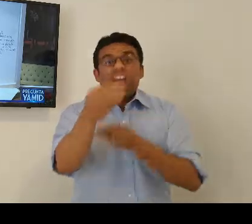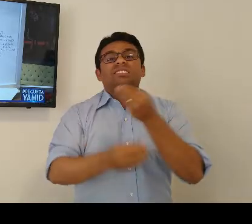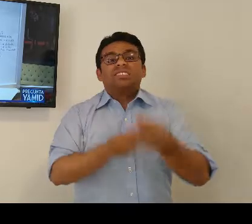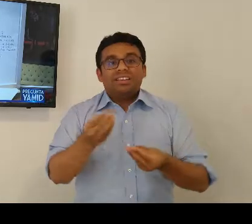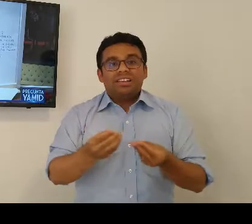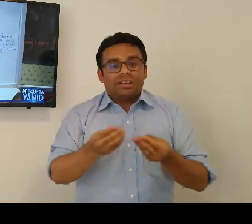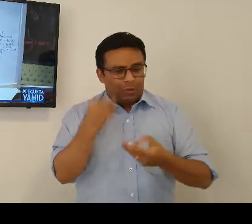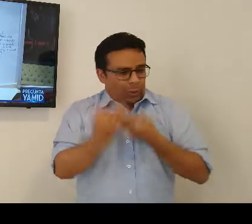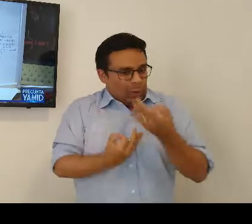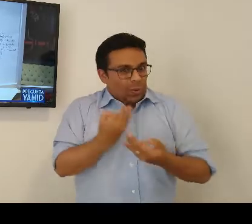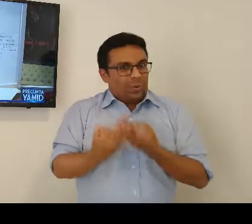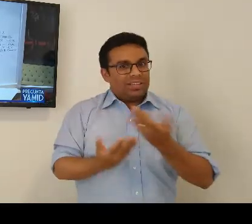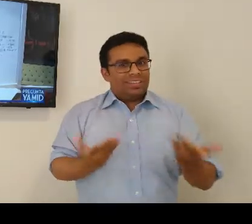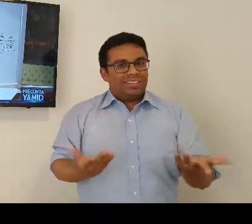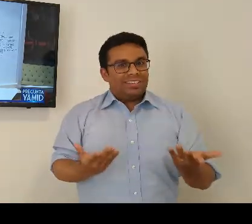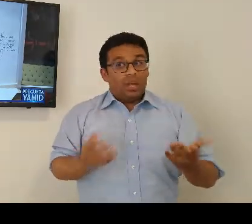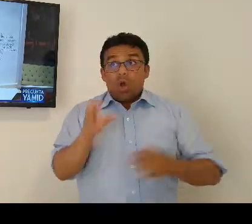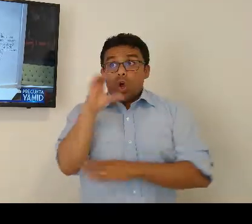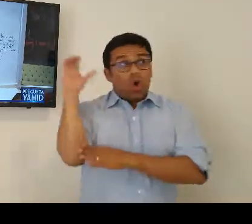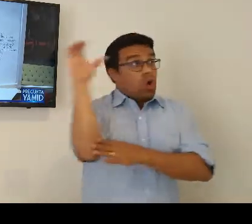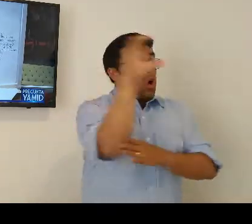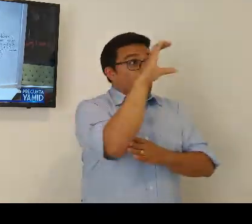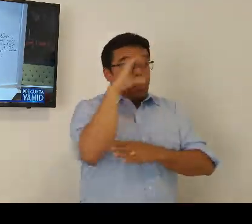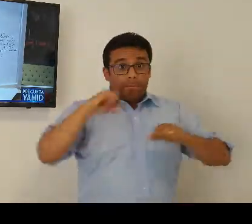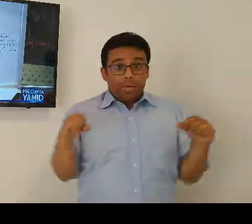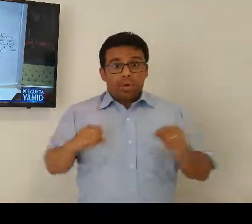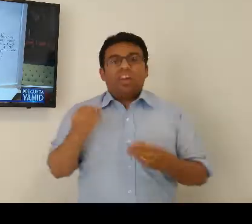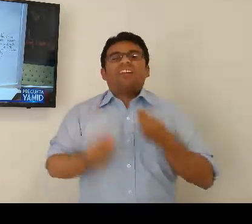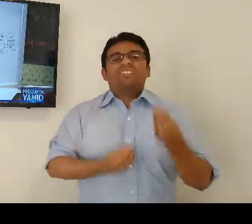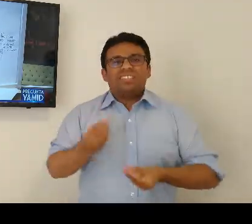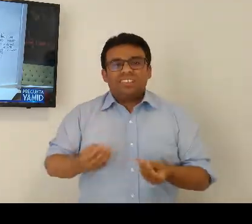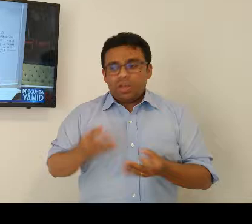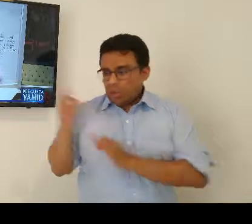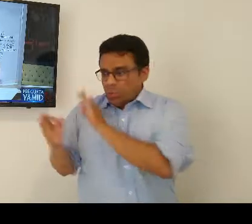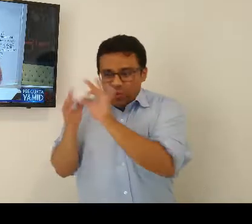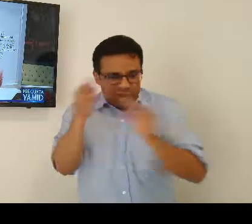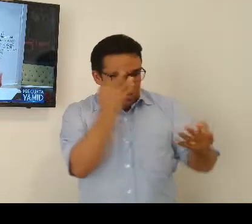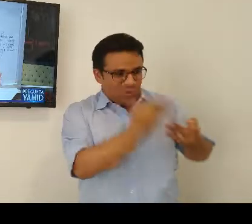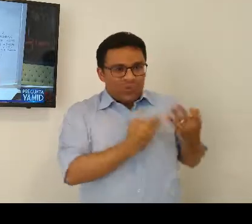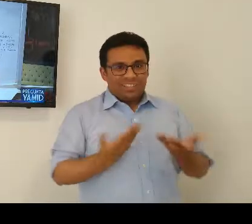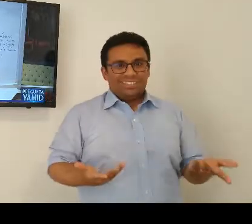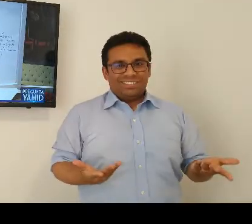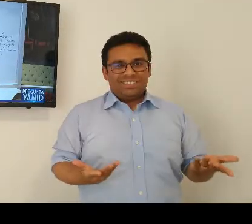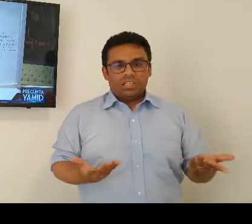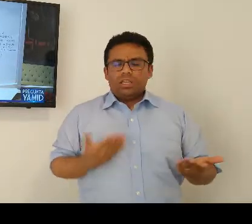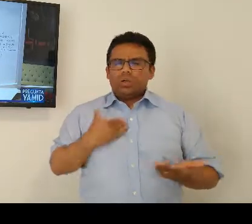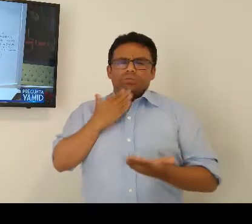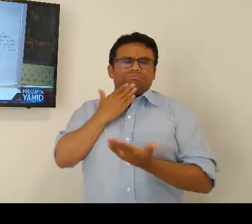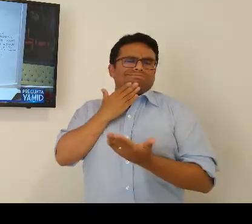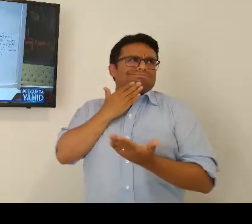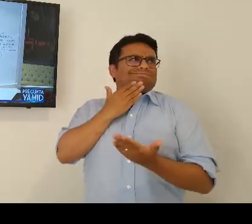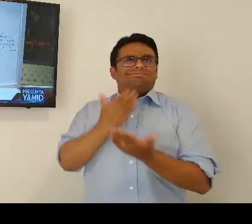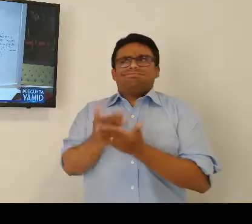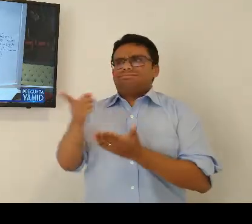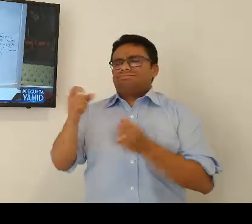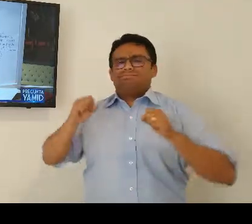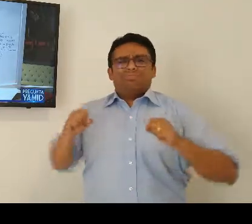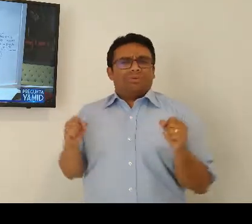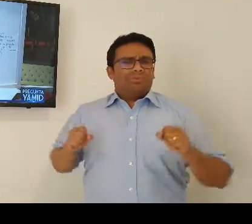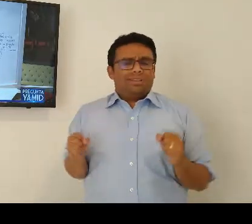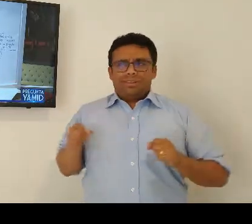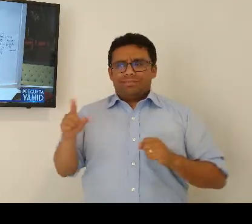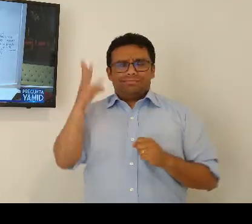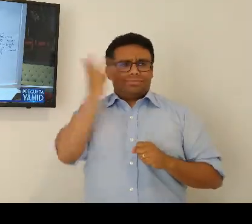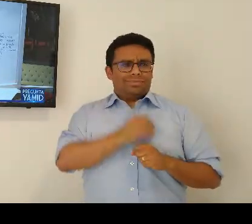Colombia está tratando de hacer en su casa es cuidarse. Y yo le quiero agradecer a Bogotá. Bogotá es una ciudad maravillosa. La cultura ciudadana de esta ciudad es